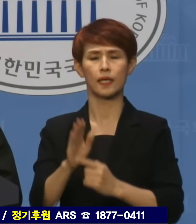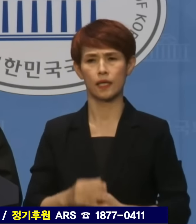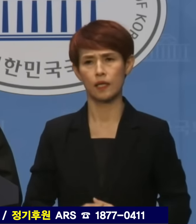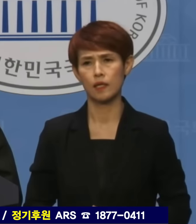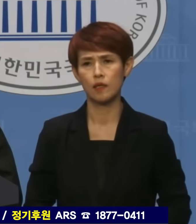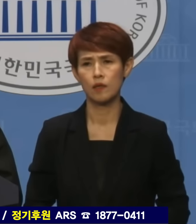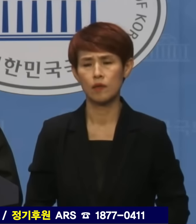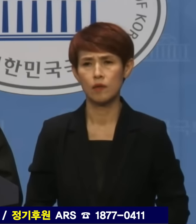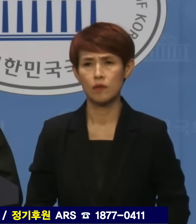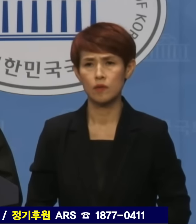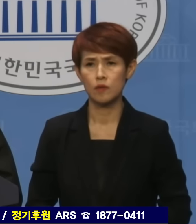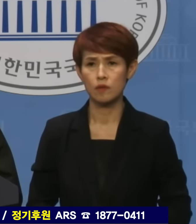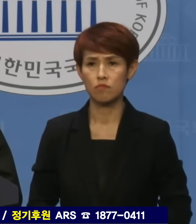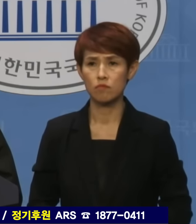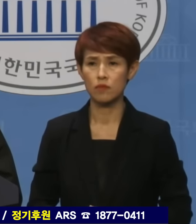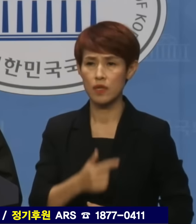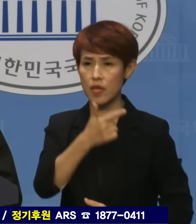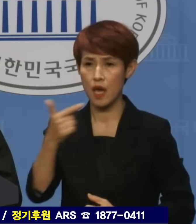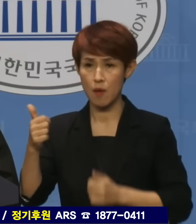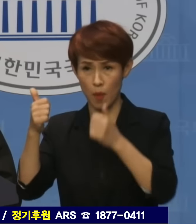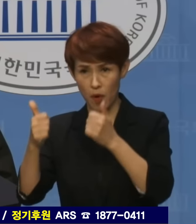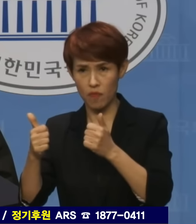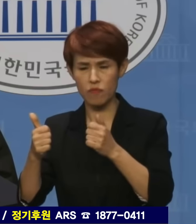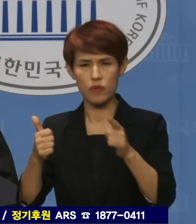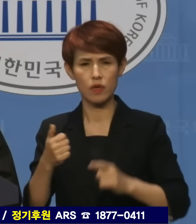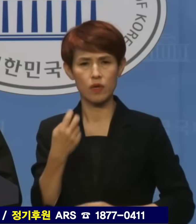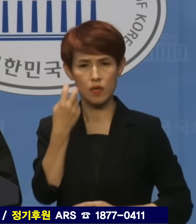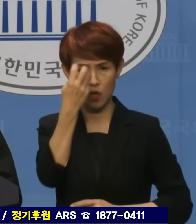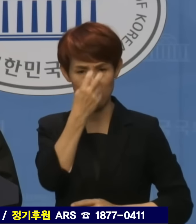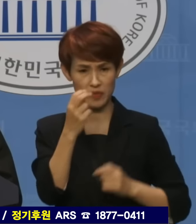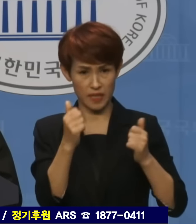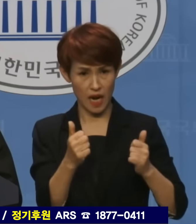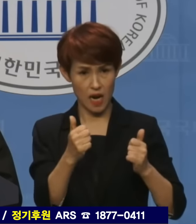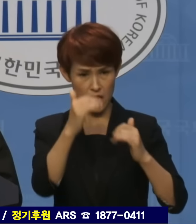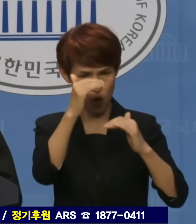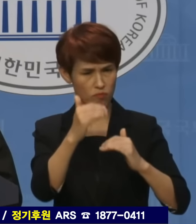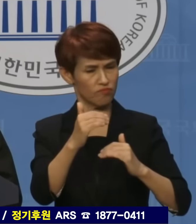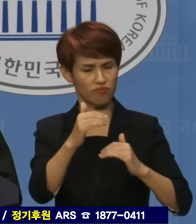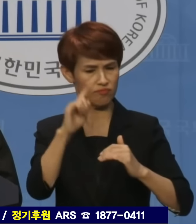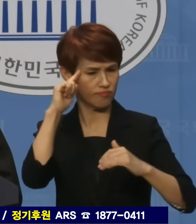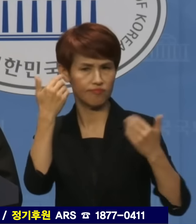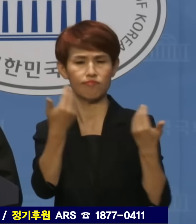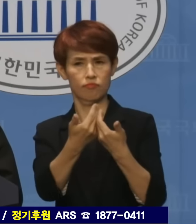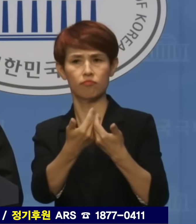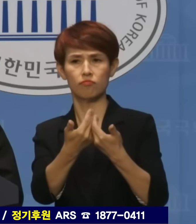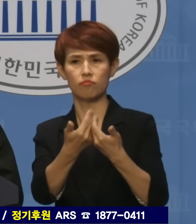왔습니다. 대법원이 이 같은 검찰 주장을 전면 배척했습니다.